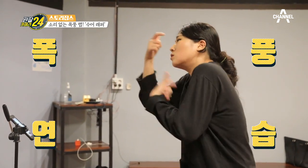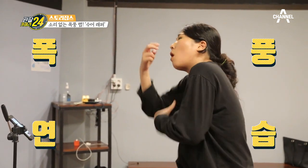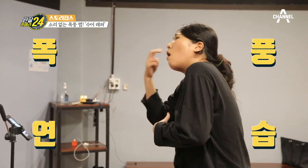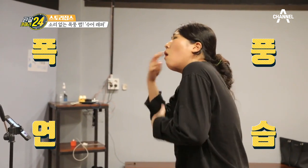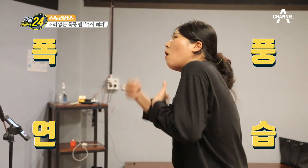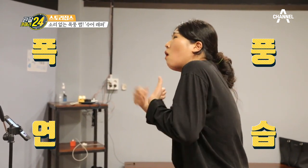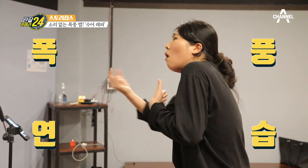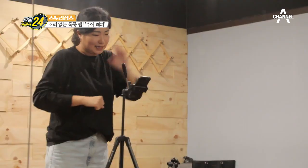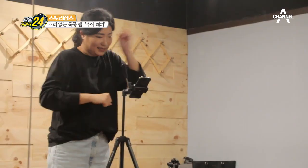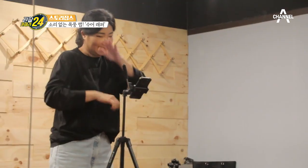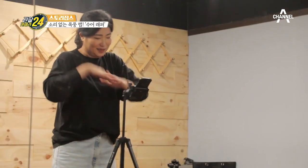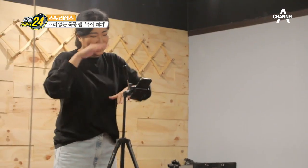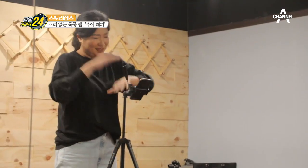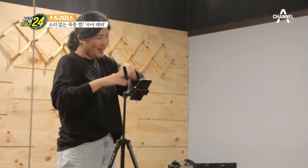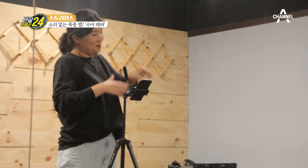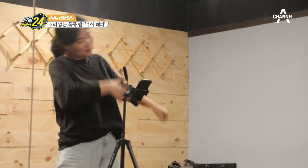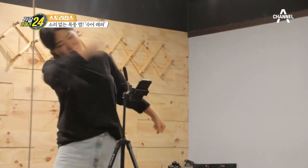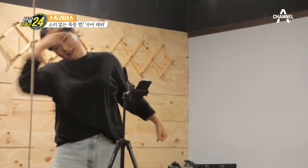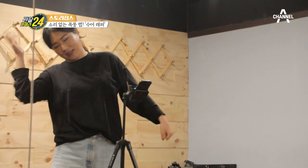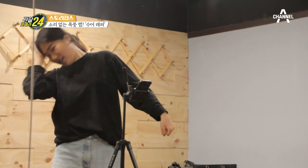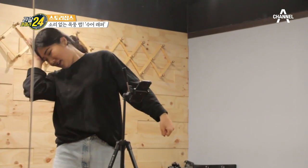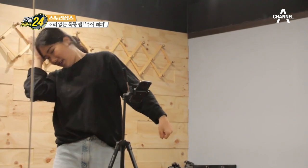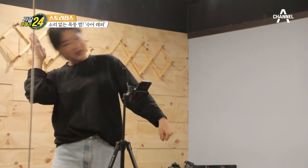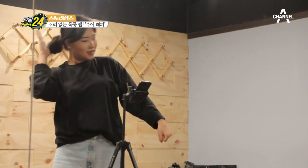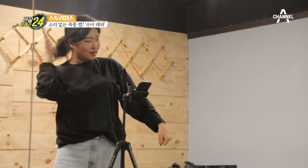빠져 연습한다고 한다. 그 결과는?